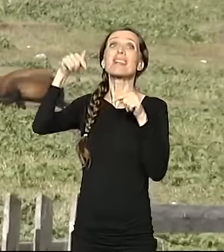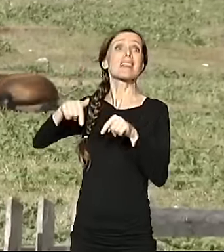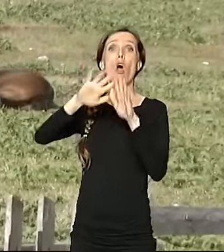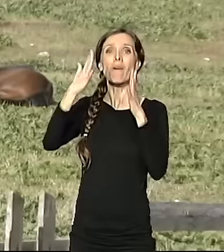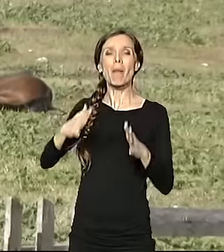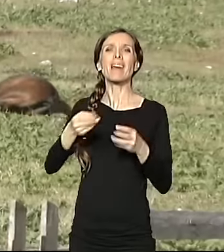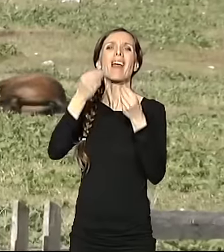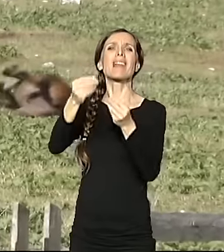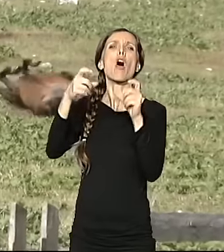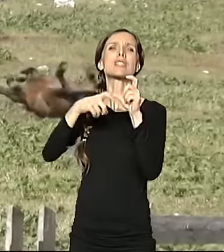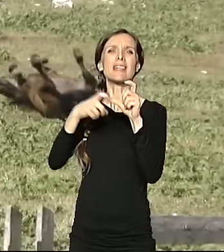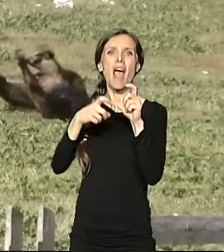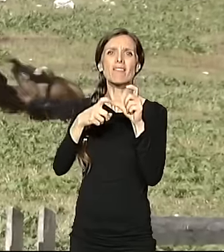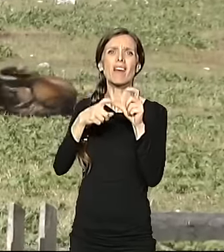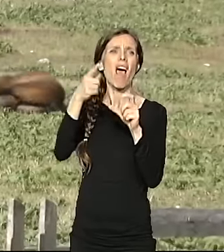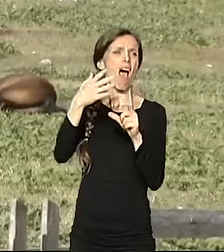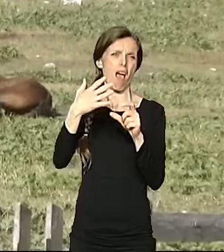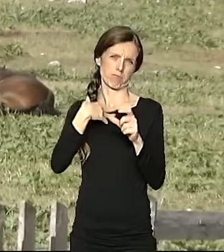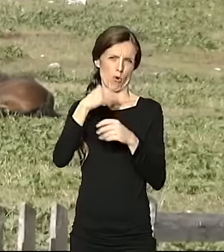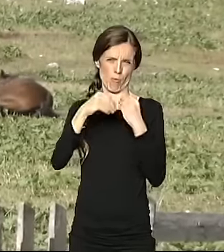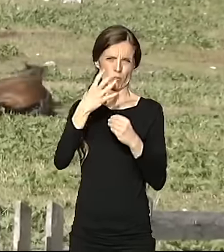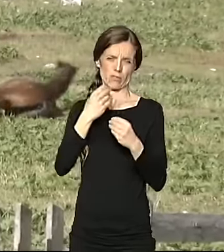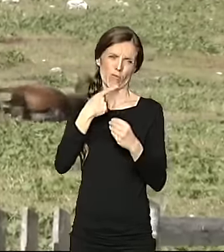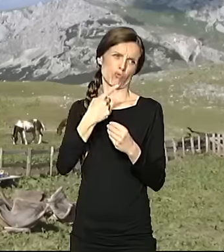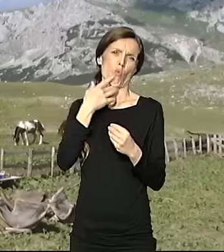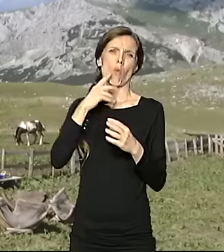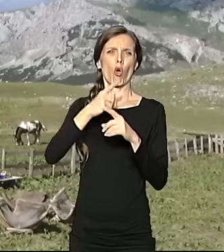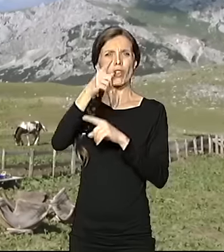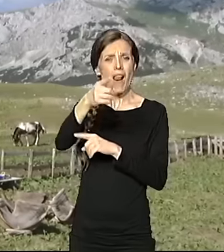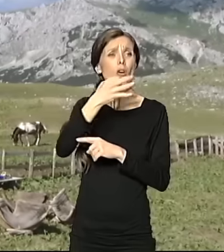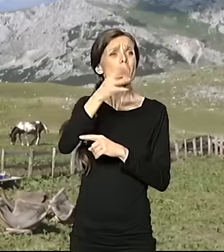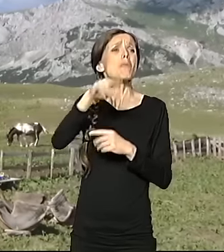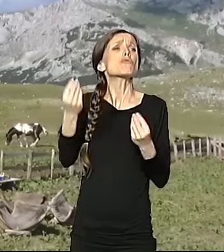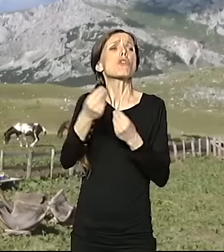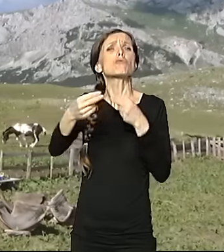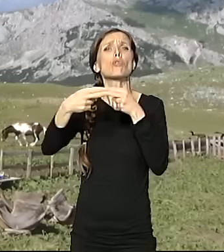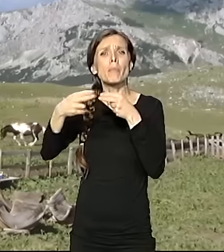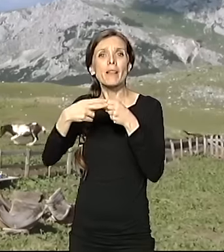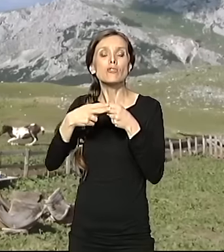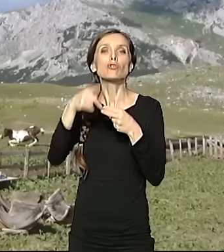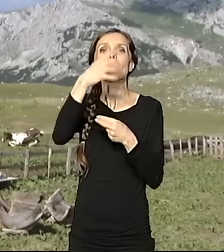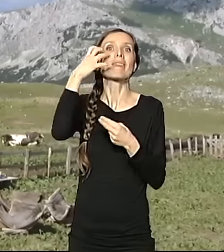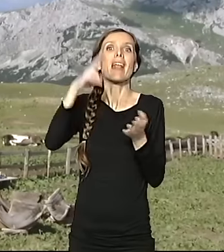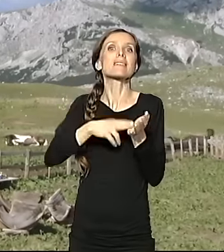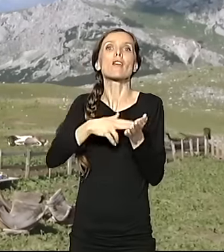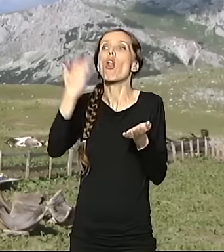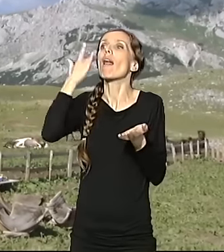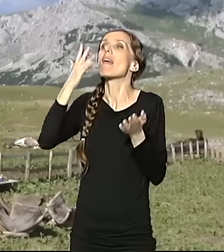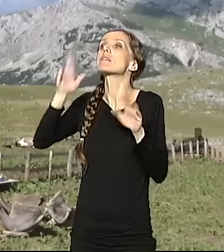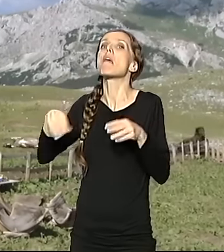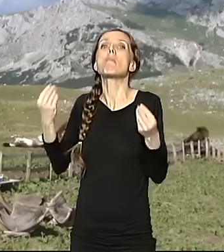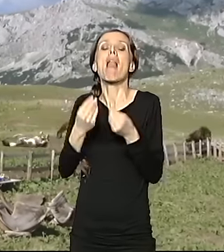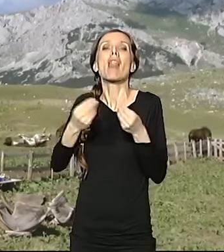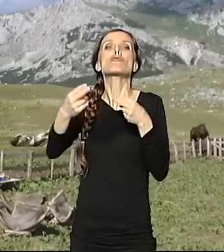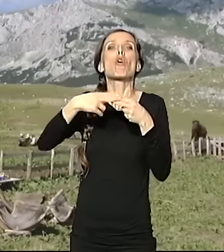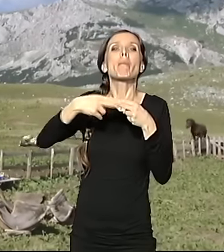Pošto je nama to bilo daleko, oni su rekli može li negdje bliže. On nije znao da ima ikakva